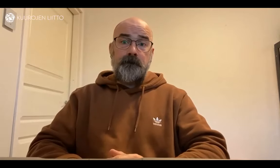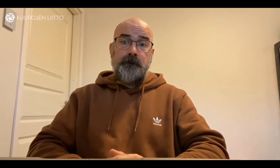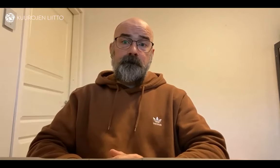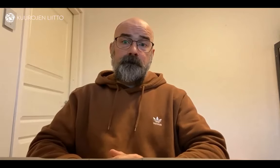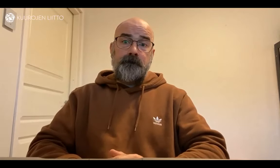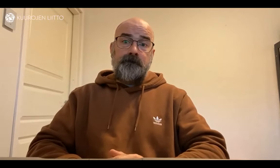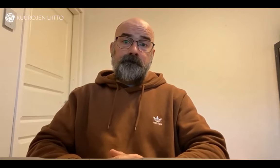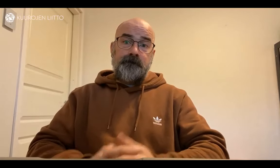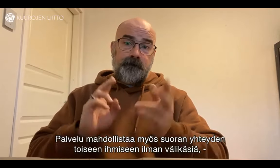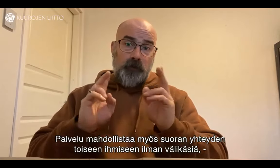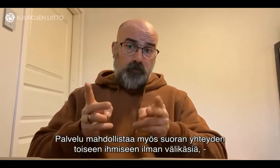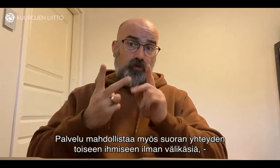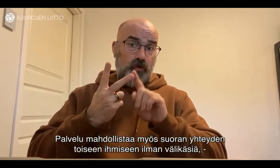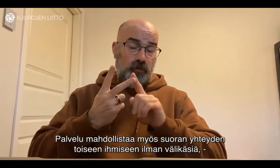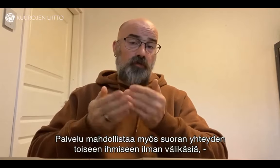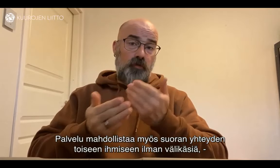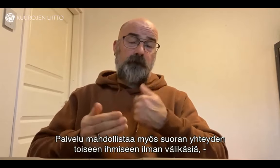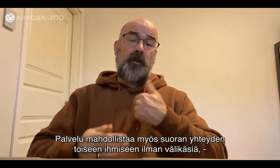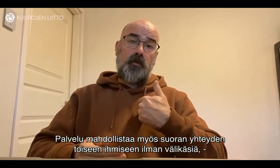tulkkausvirheitä pääse tapahtumaan.